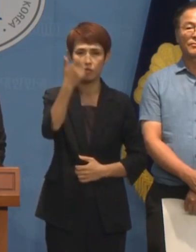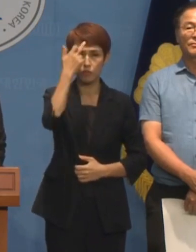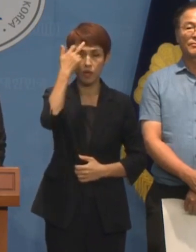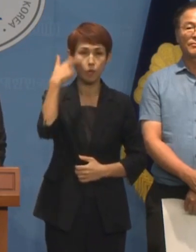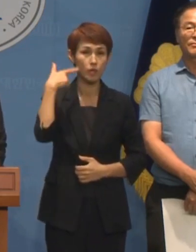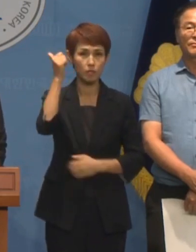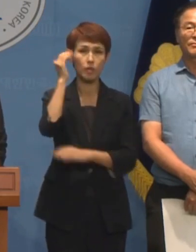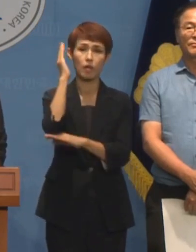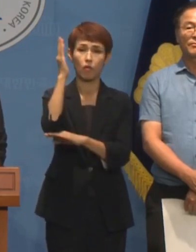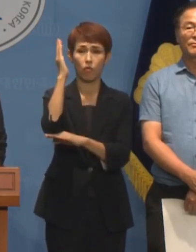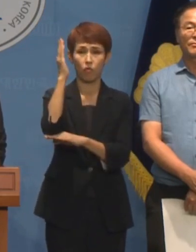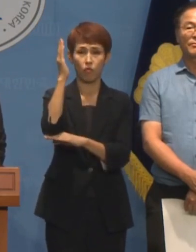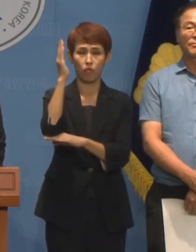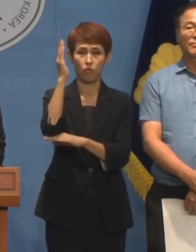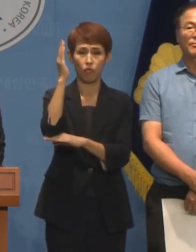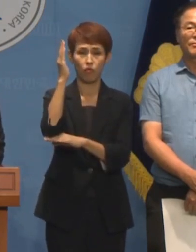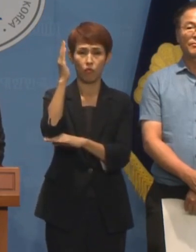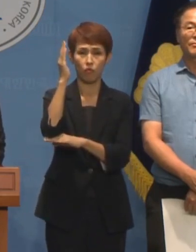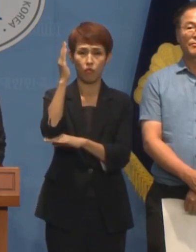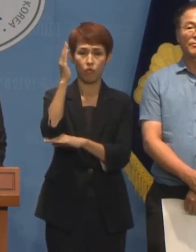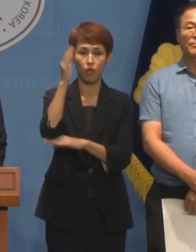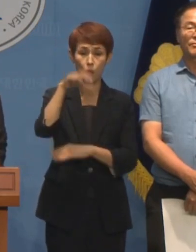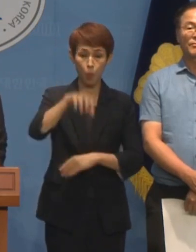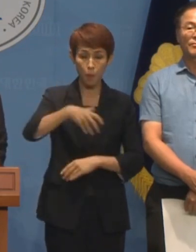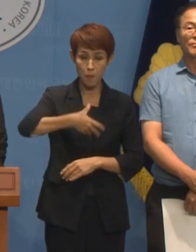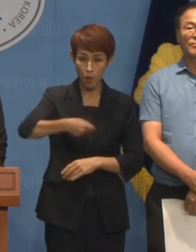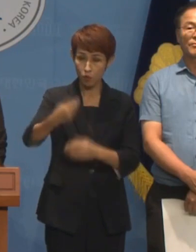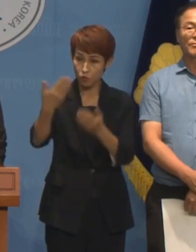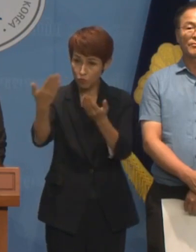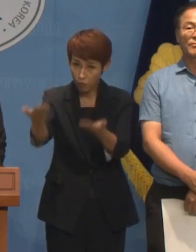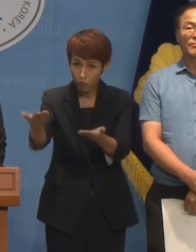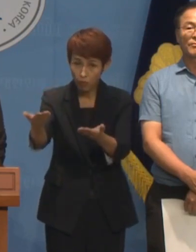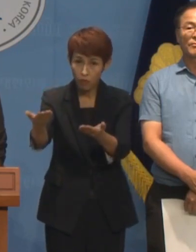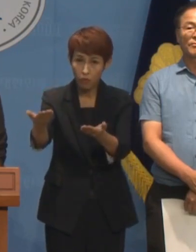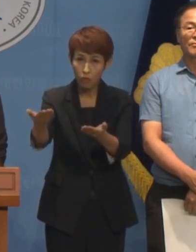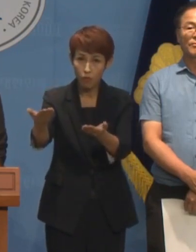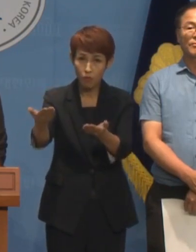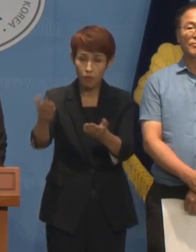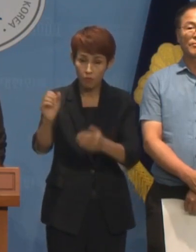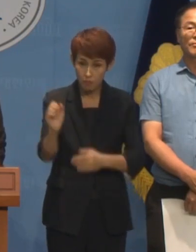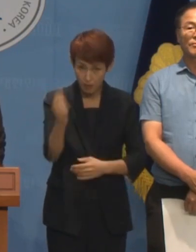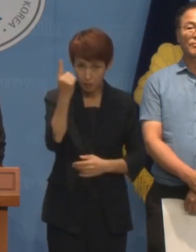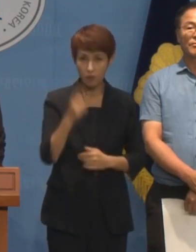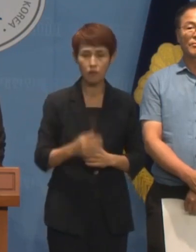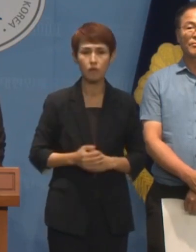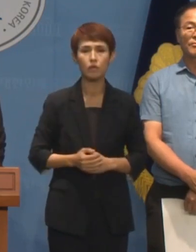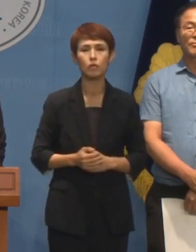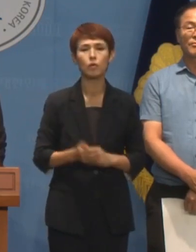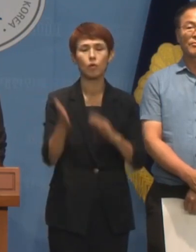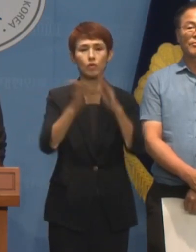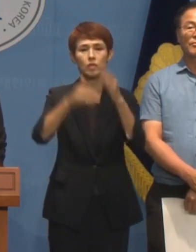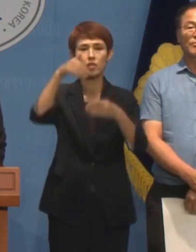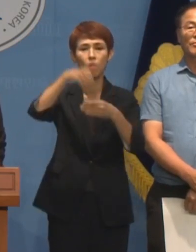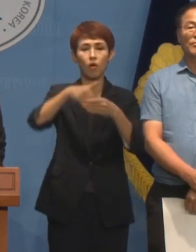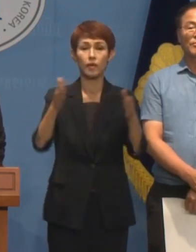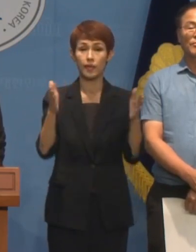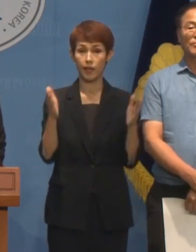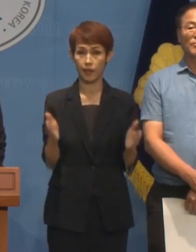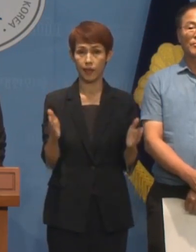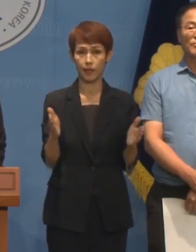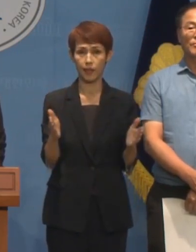목사님 시국강연회를 개최했다는 이유로 그리고 공식 선거운동 기간에 최재형